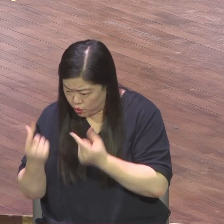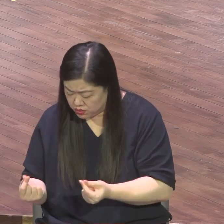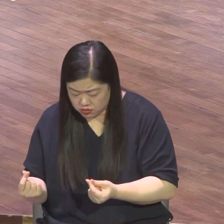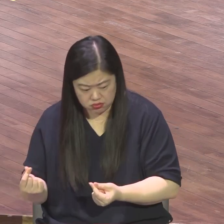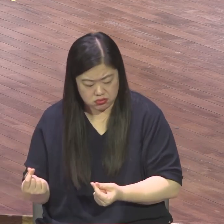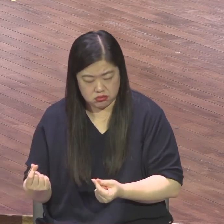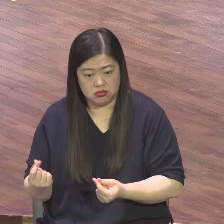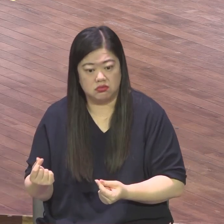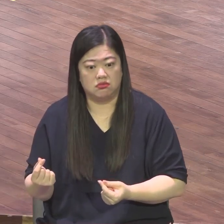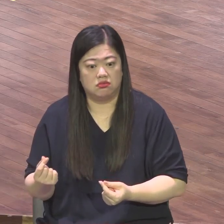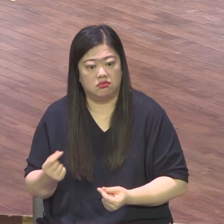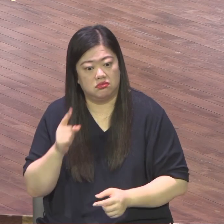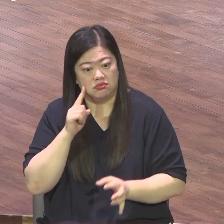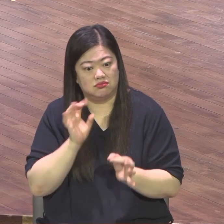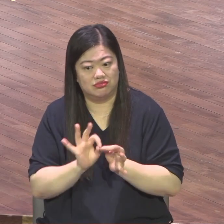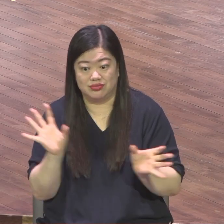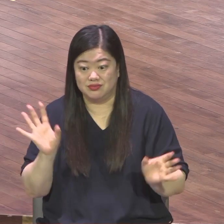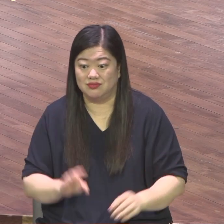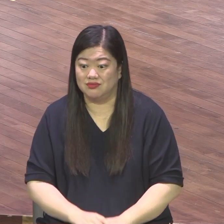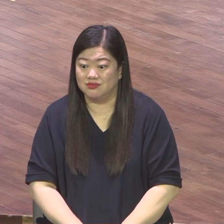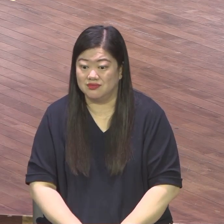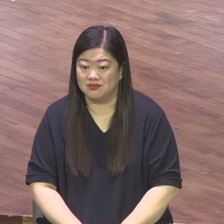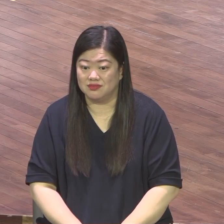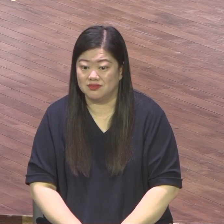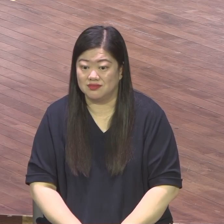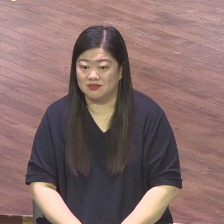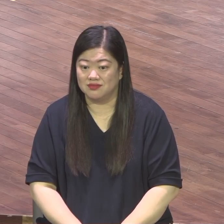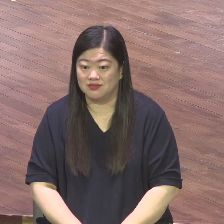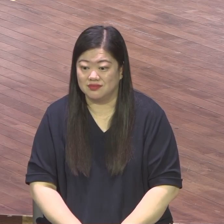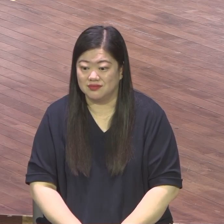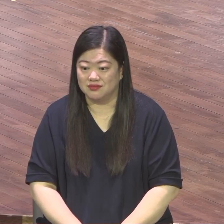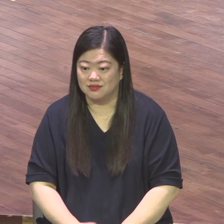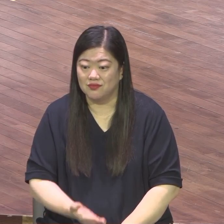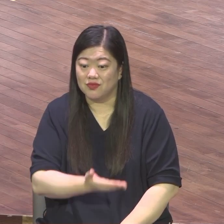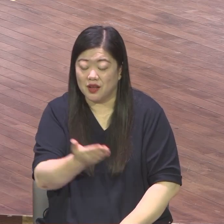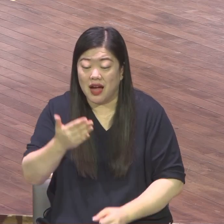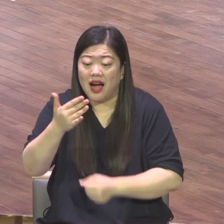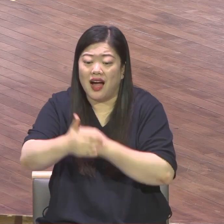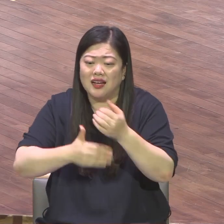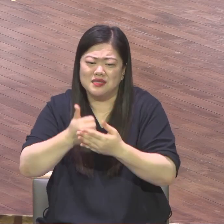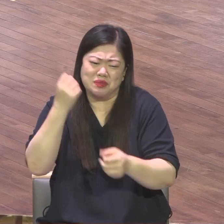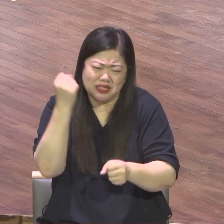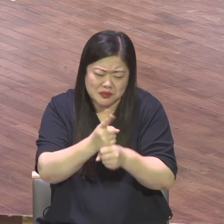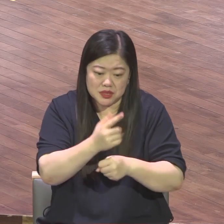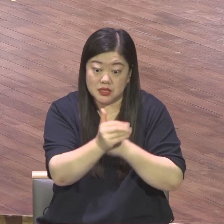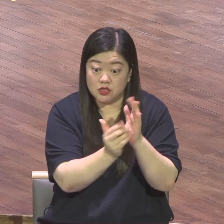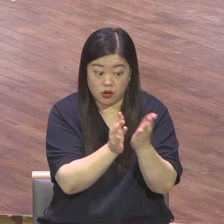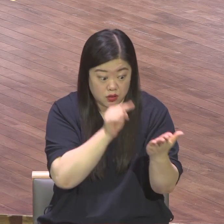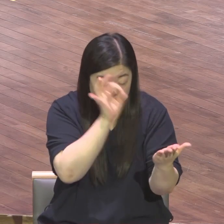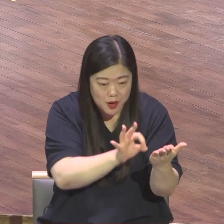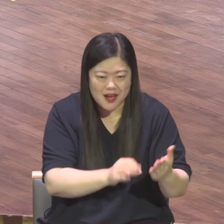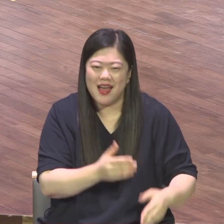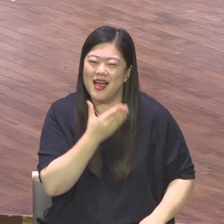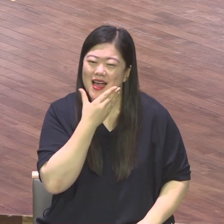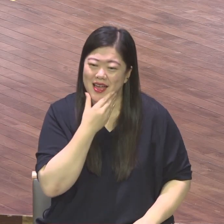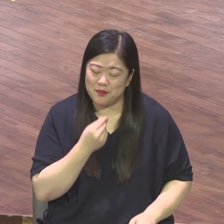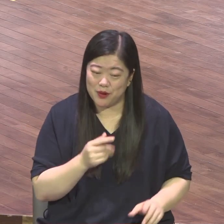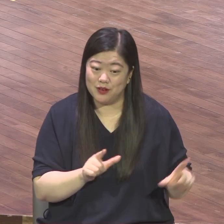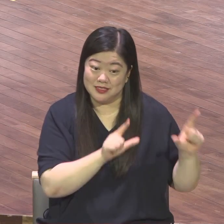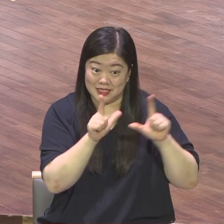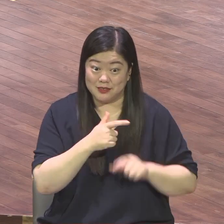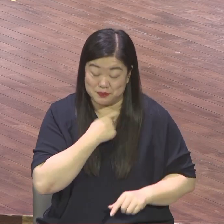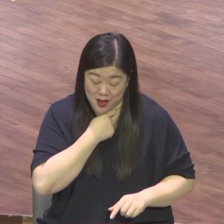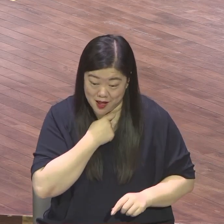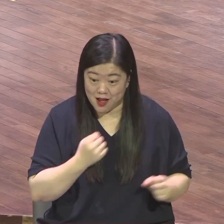이미 우리가 생명력 넘치는 삶을 살 수 있도록 다 언급을 해놨어요. 행복하게,